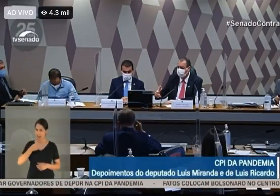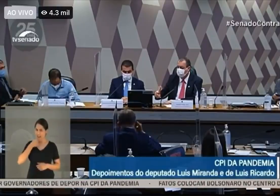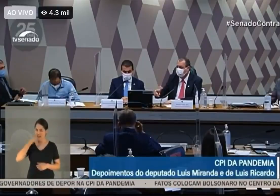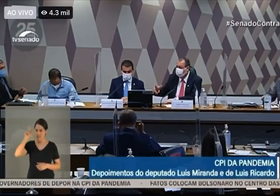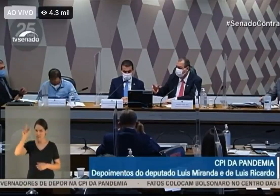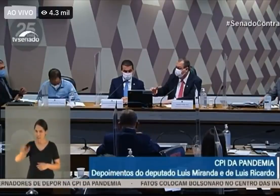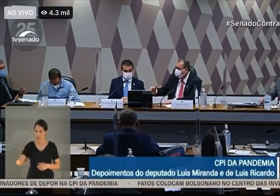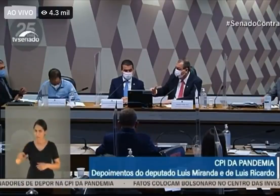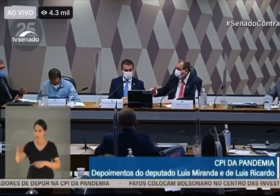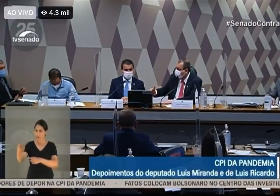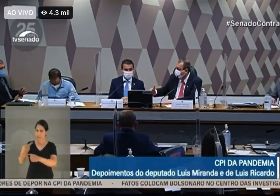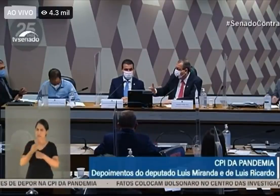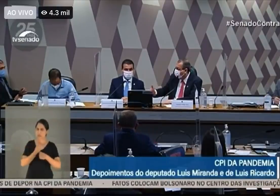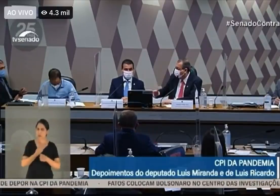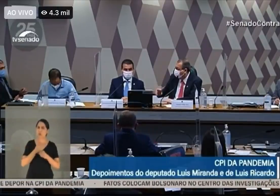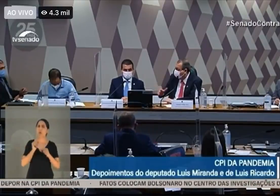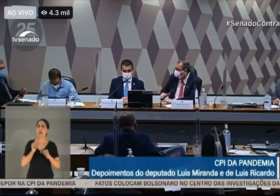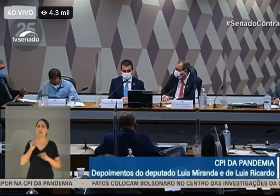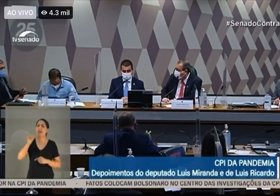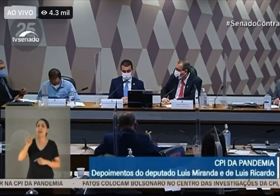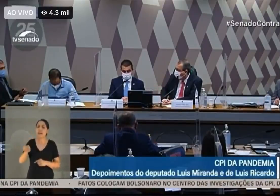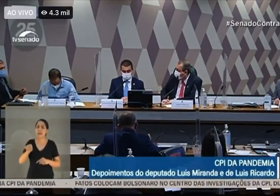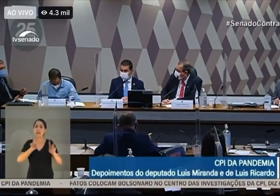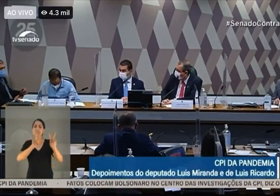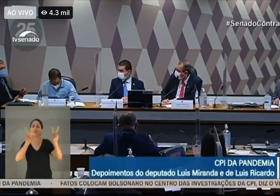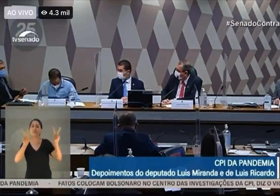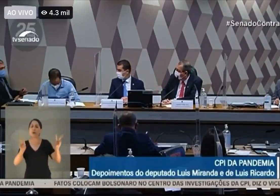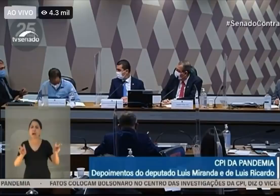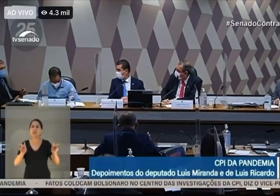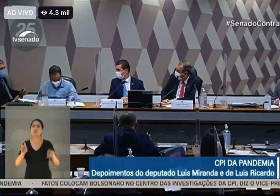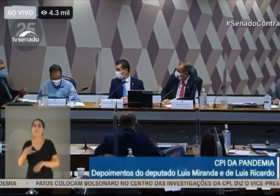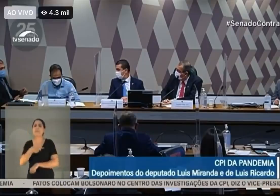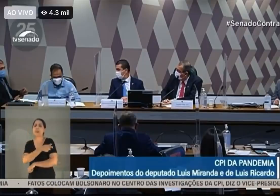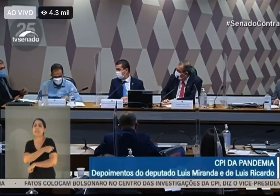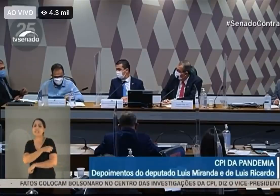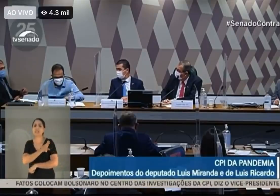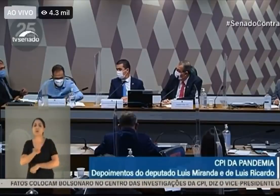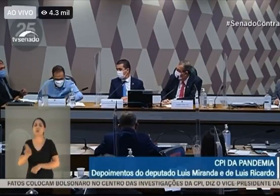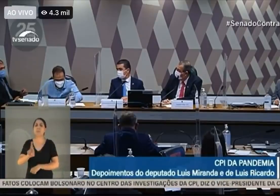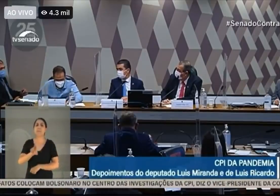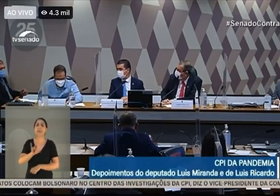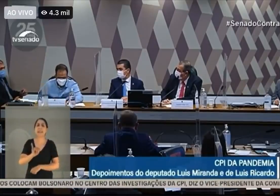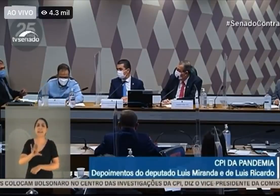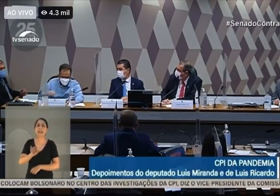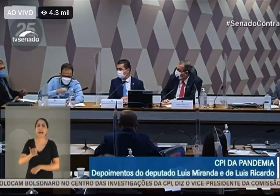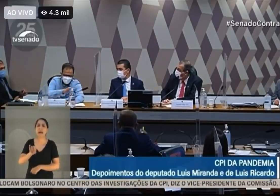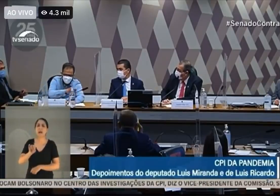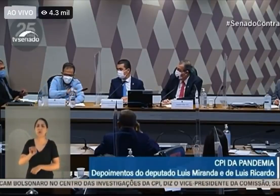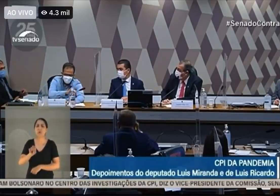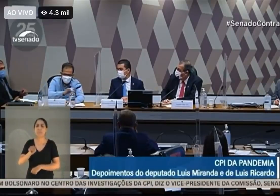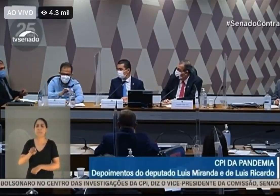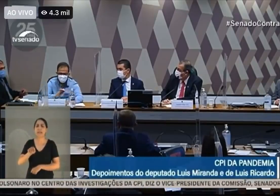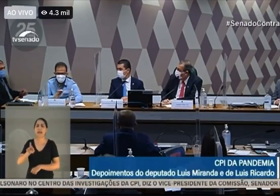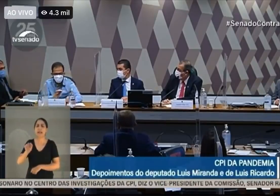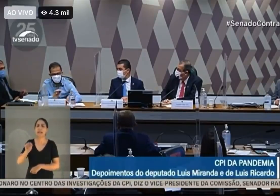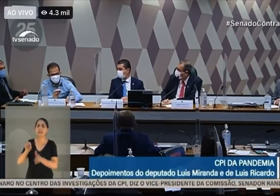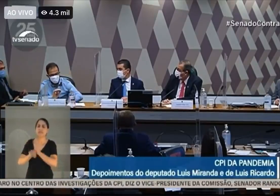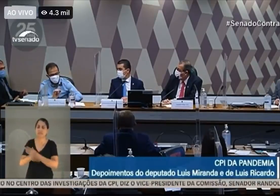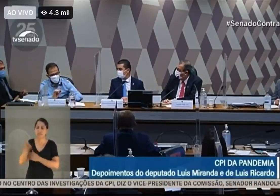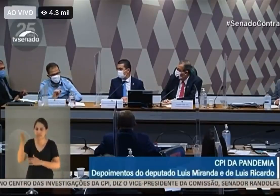vacina, quem é aquele rapaz, Ricardo Miranda? Ricardo. Oi, Ricardo. Quem é aquele rapaz? Por favor, nos